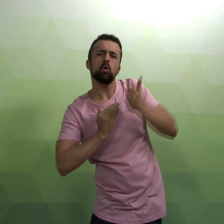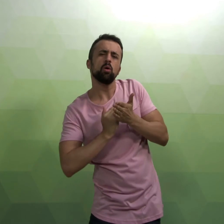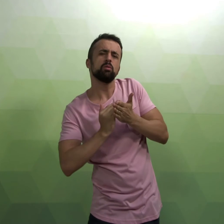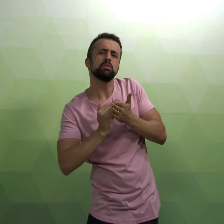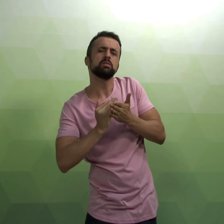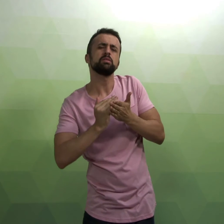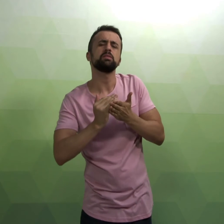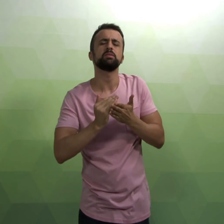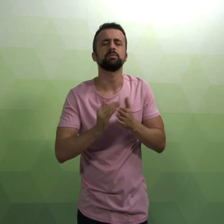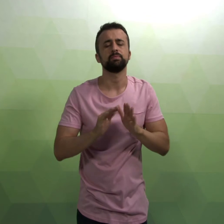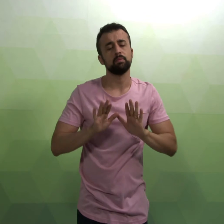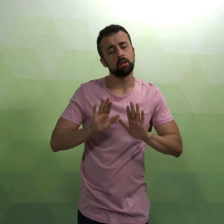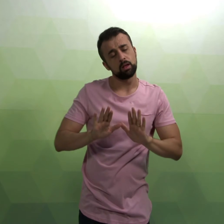ele está em outro.